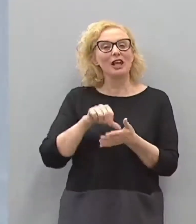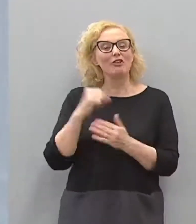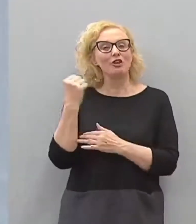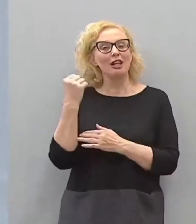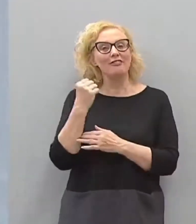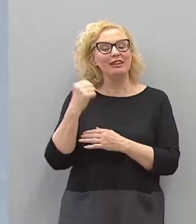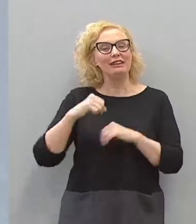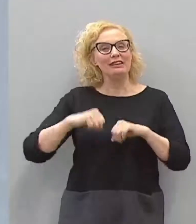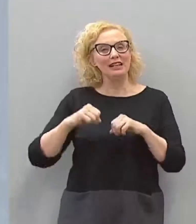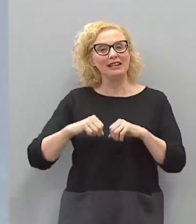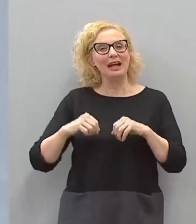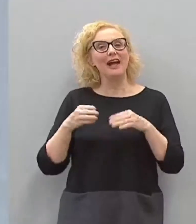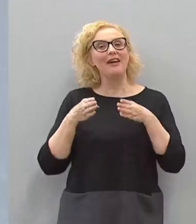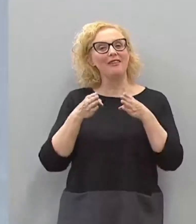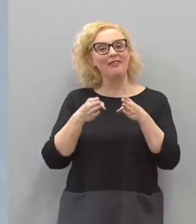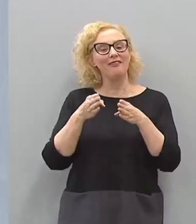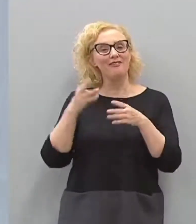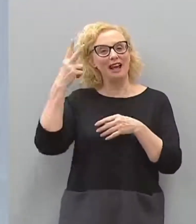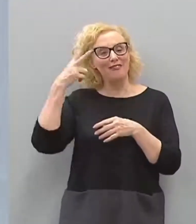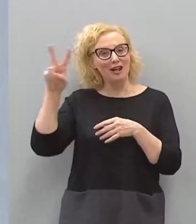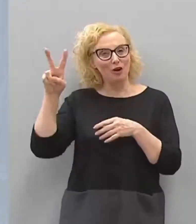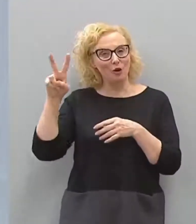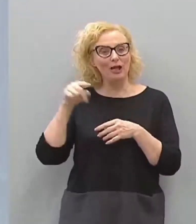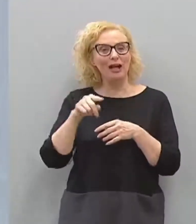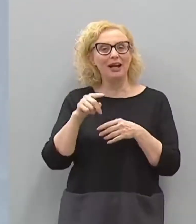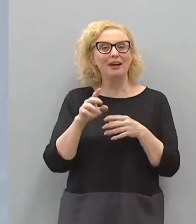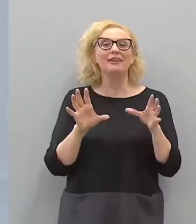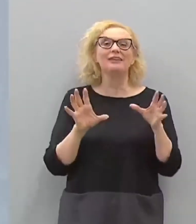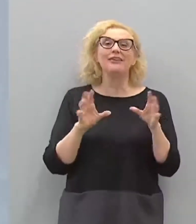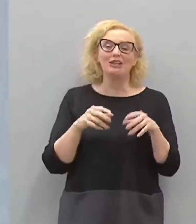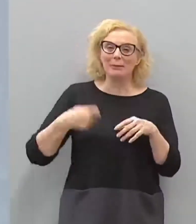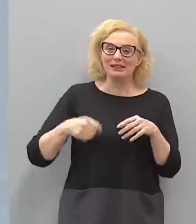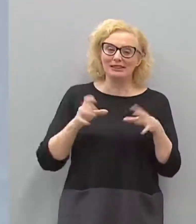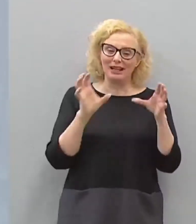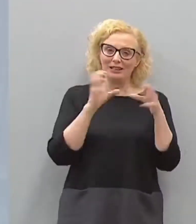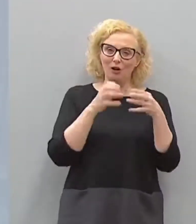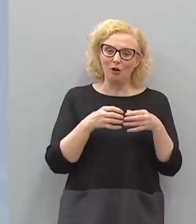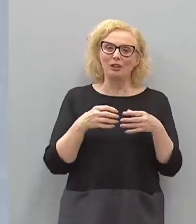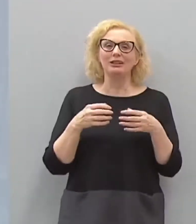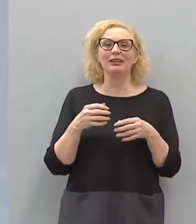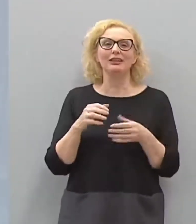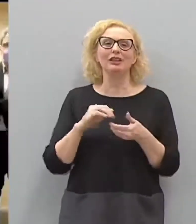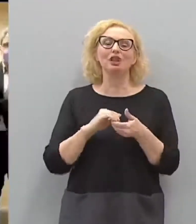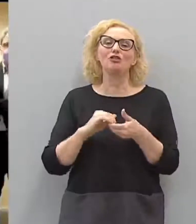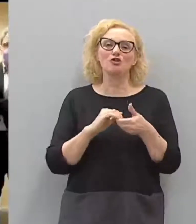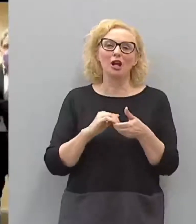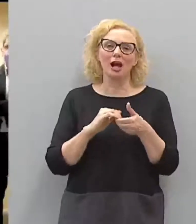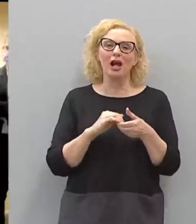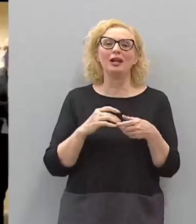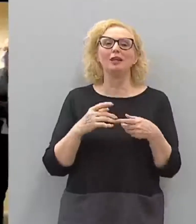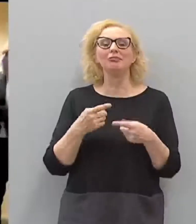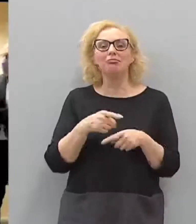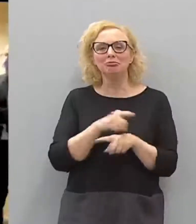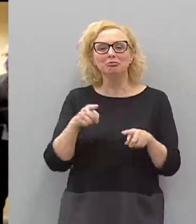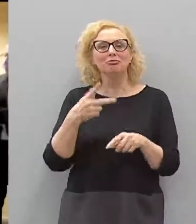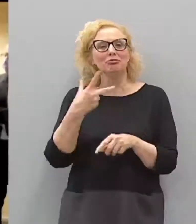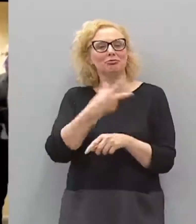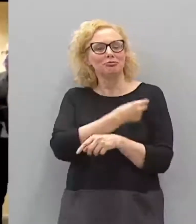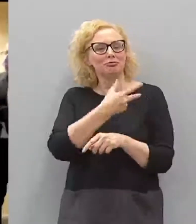di viale verona i presidenti degli ordini delle professioni sanitarie e sociali si sono vaccinati propria dimostrazione del fatto